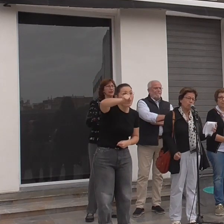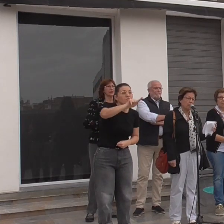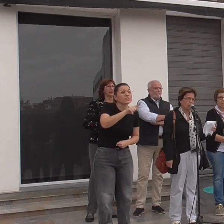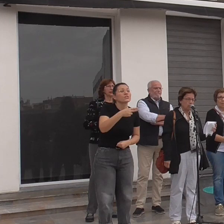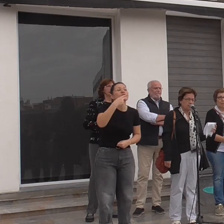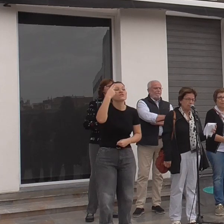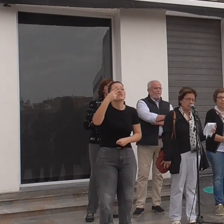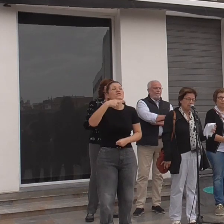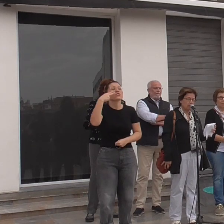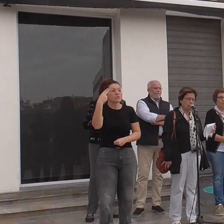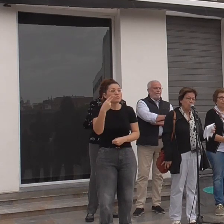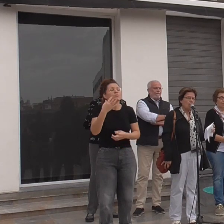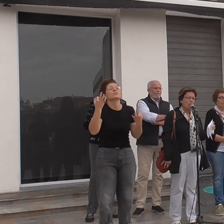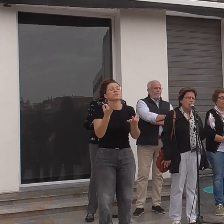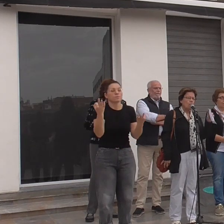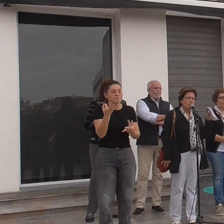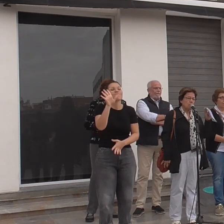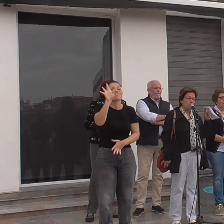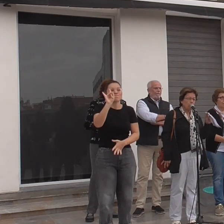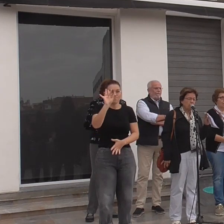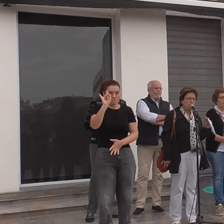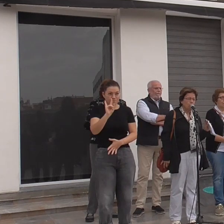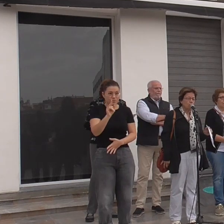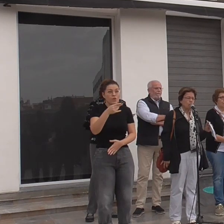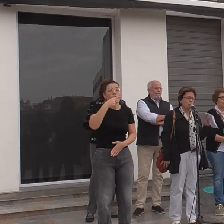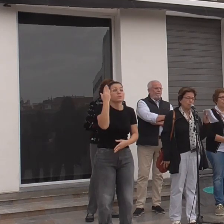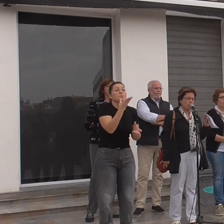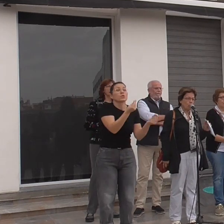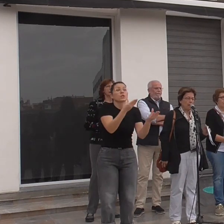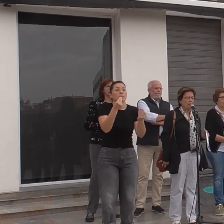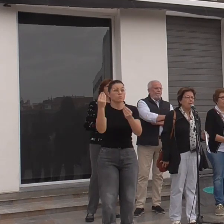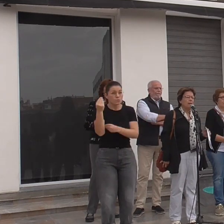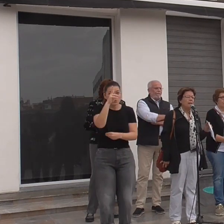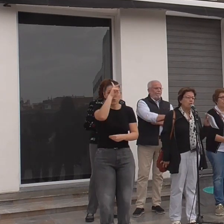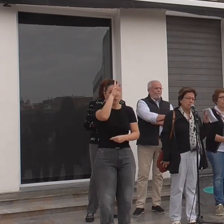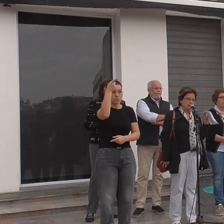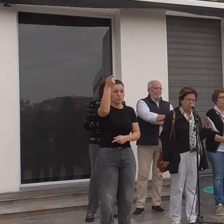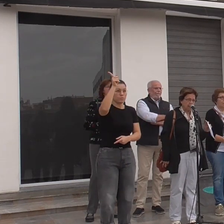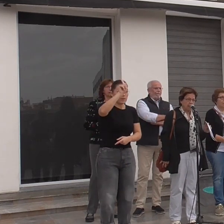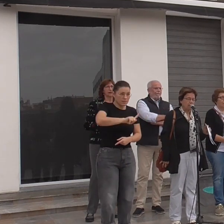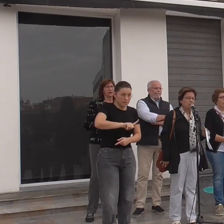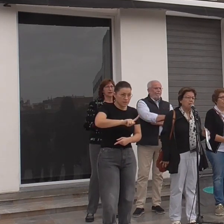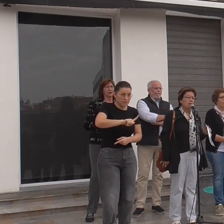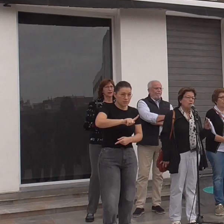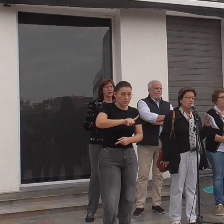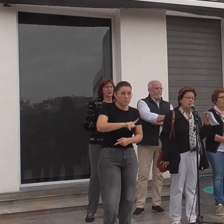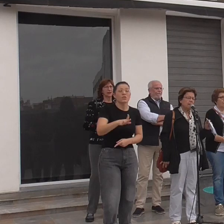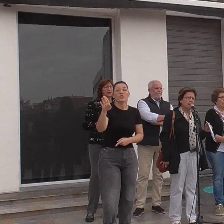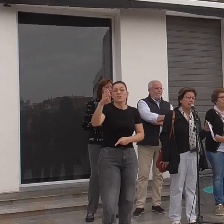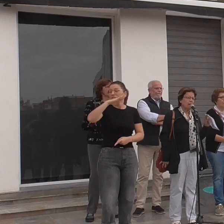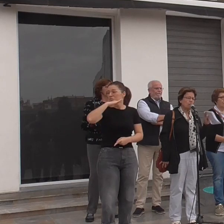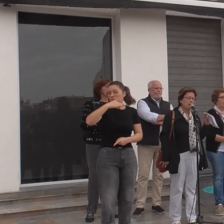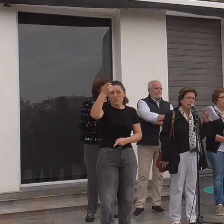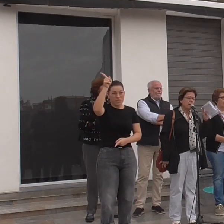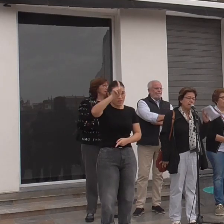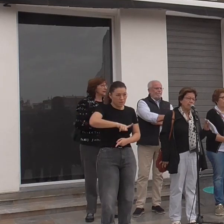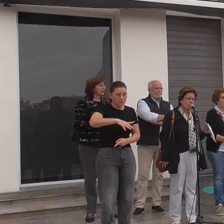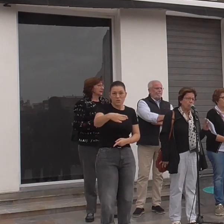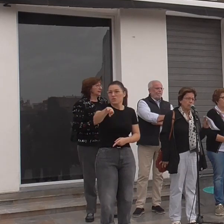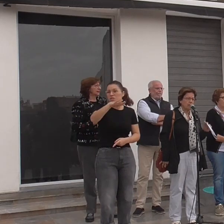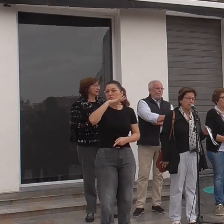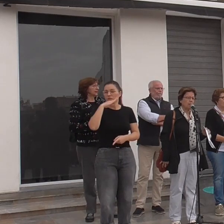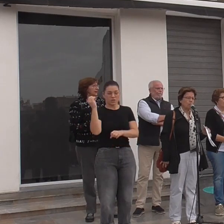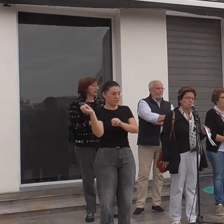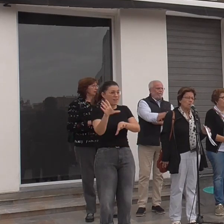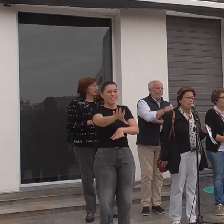nos importa lo que está pasando. Nos importa mucho y nos preocupa y nos indigna. Nos indigna que nos hayan